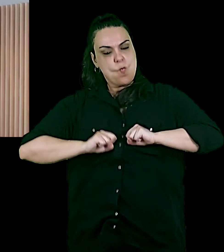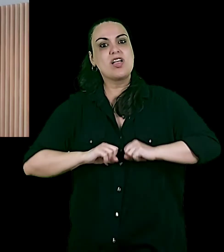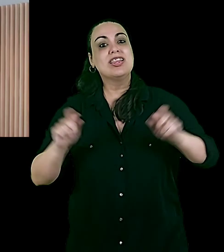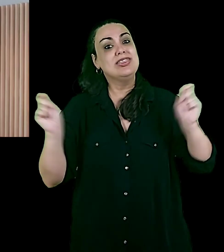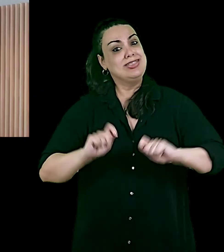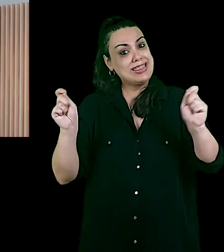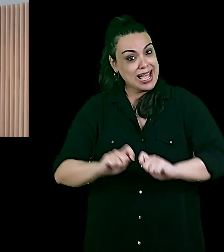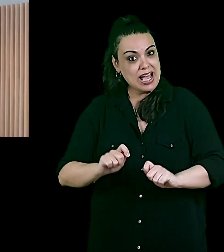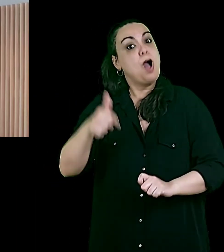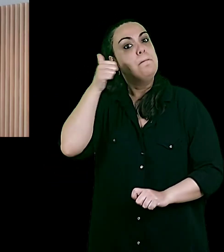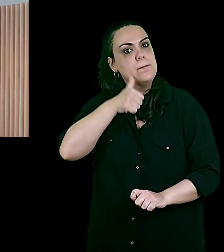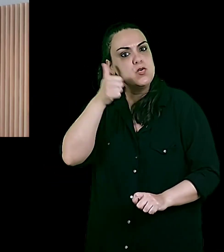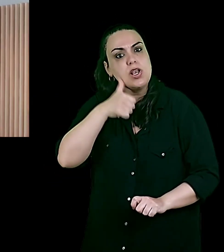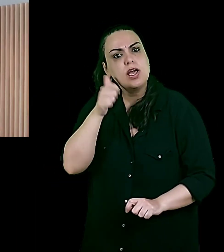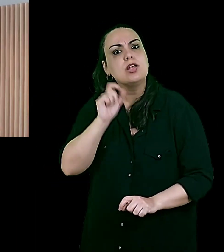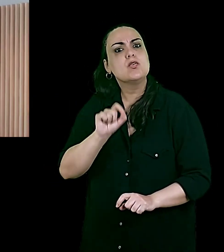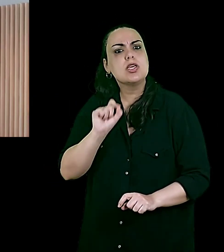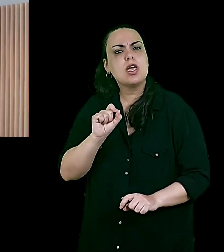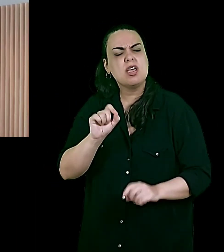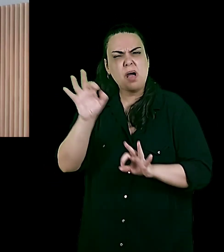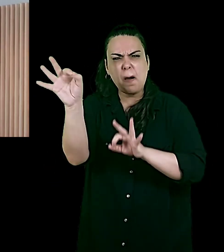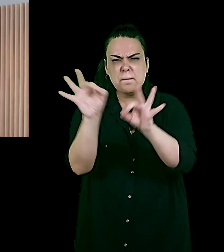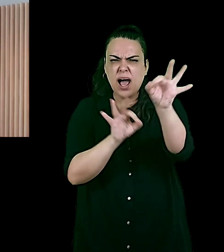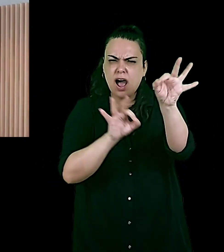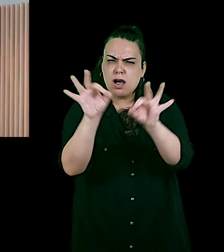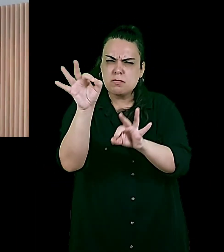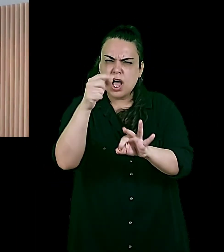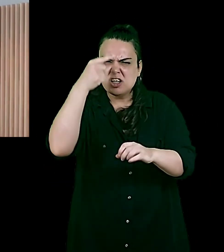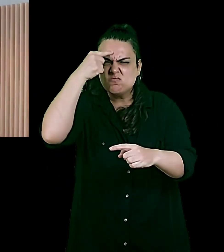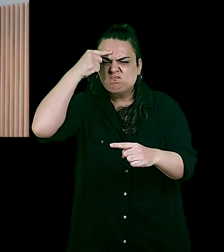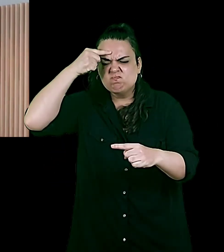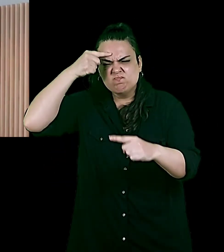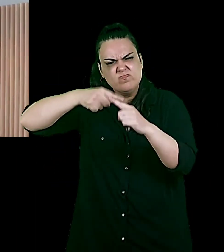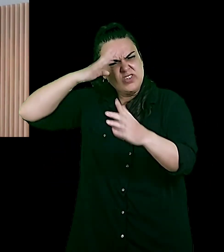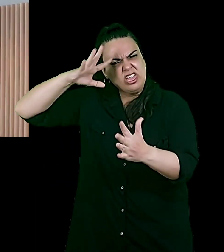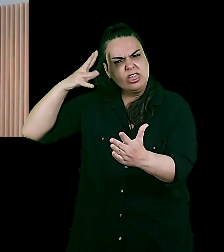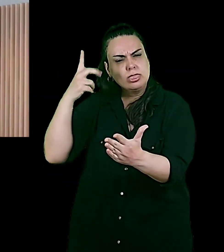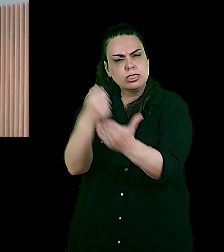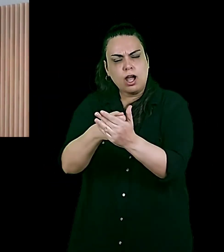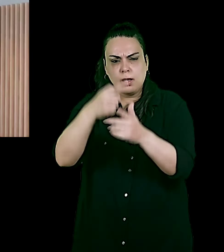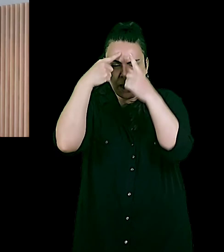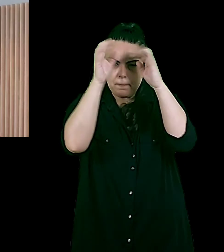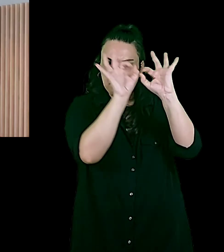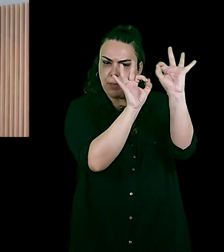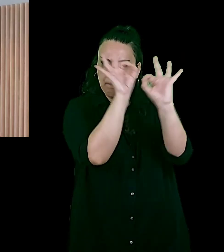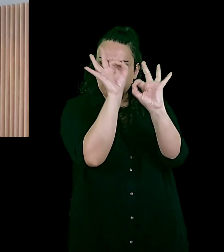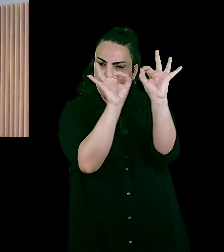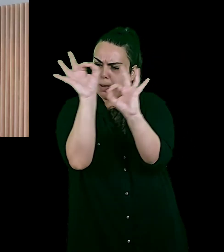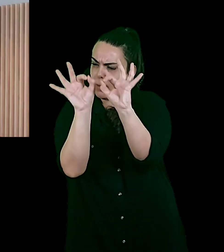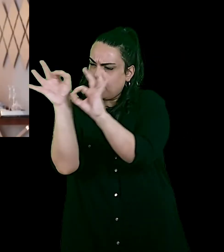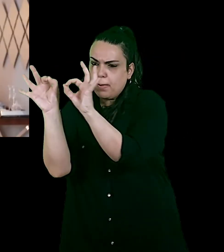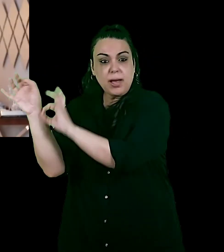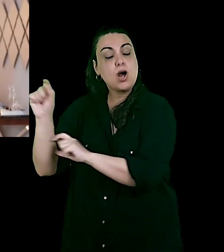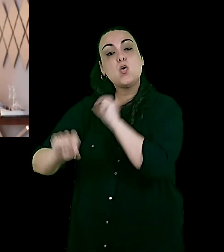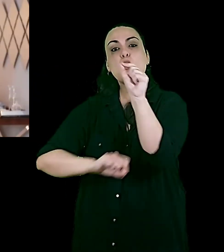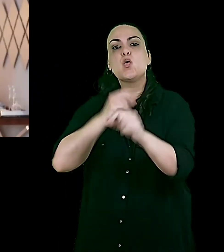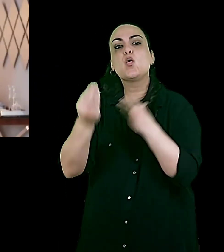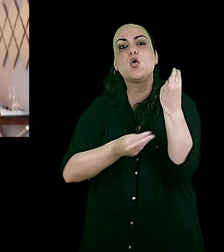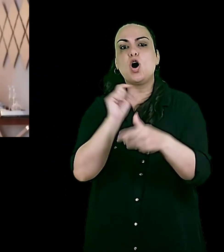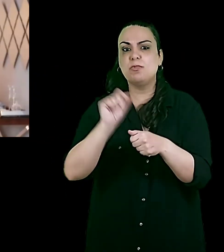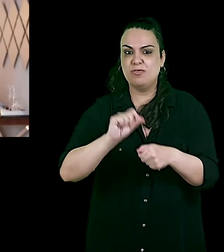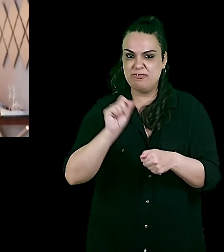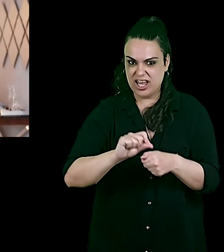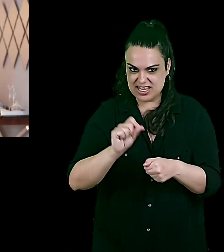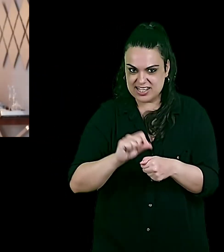ela fez. Ela saiu de casa projetando na mente dela de maneira organizacional aquilo que ela